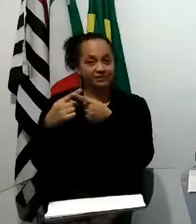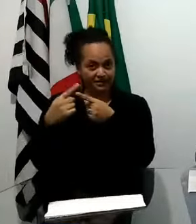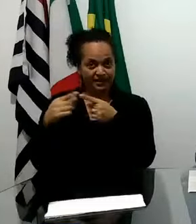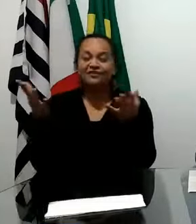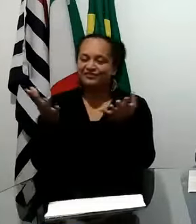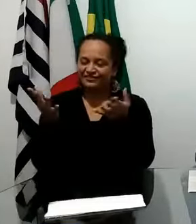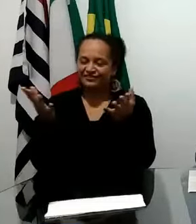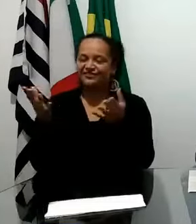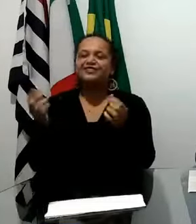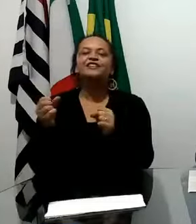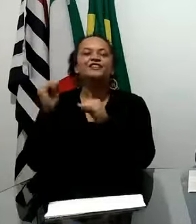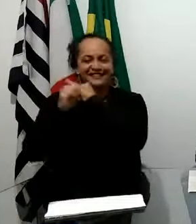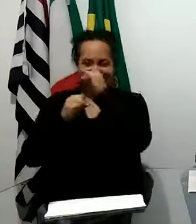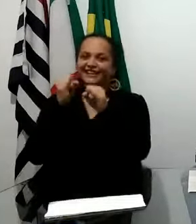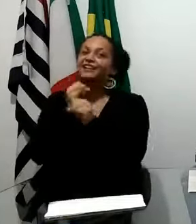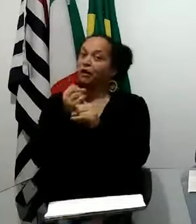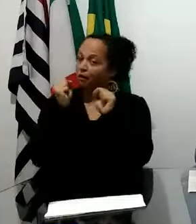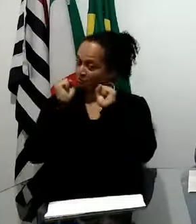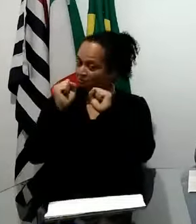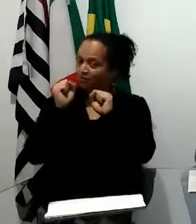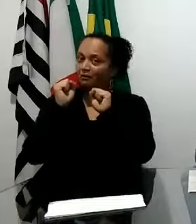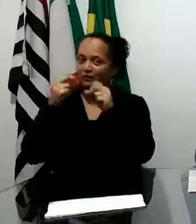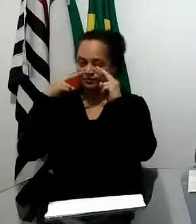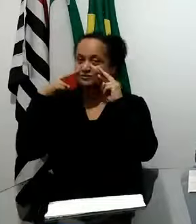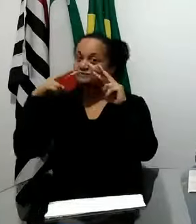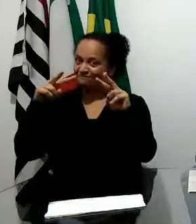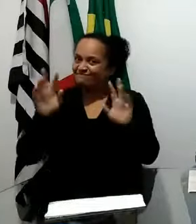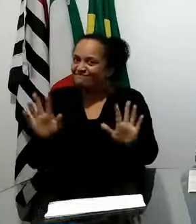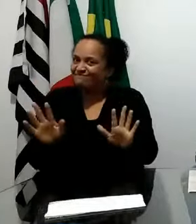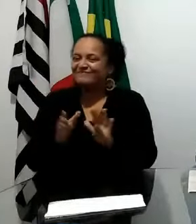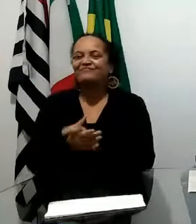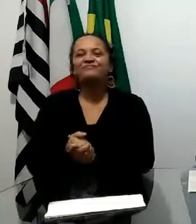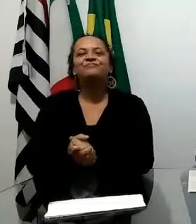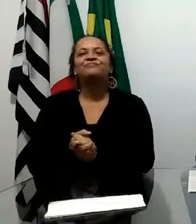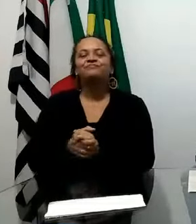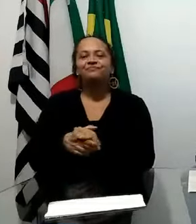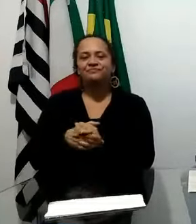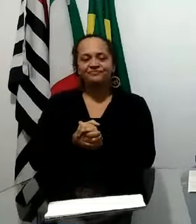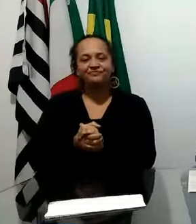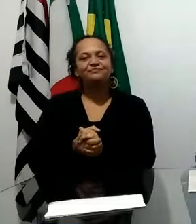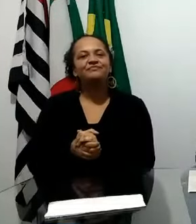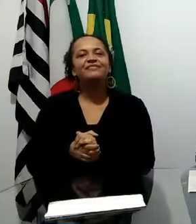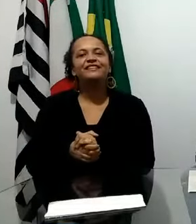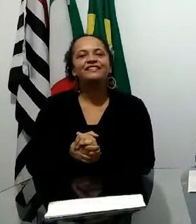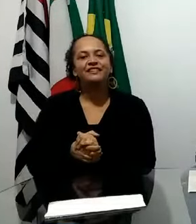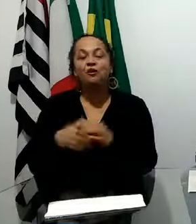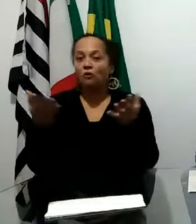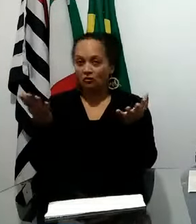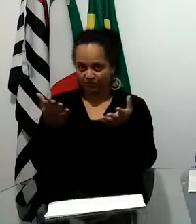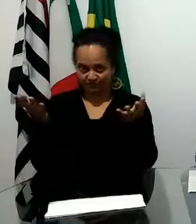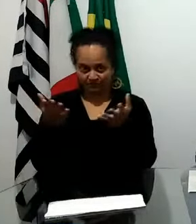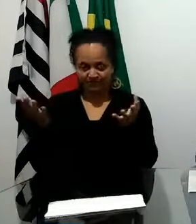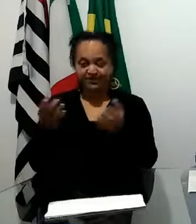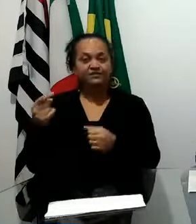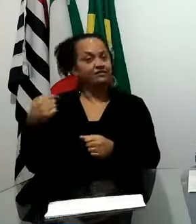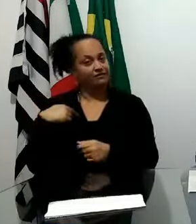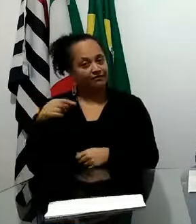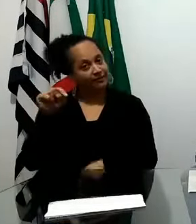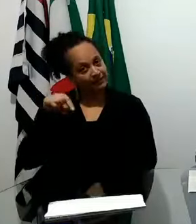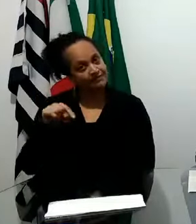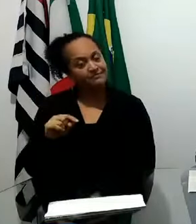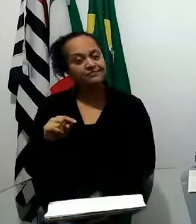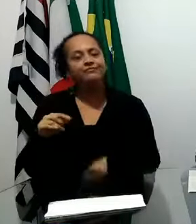a tecnologia nos dá, da gente poder se ver pelo menos, né? Virtualmente. Então hoje eu estou aqui